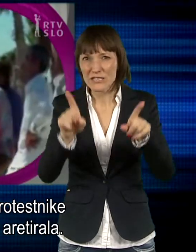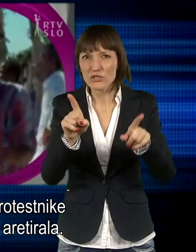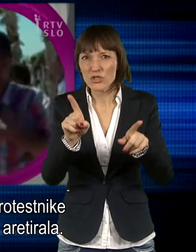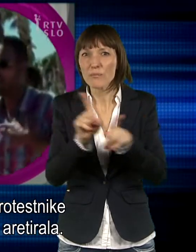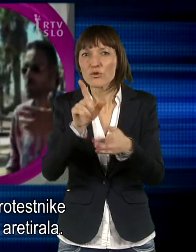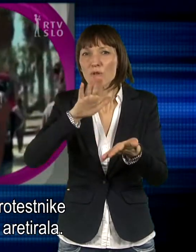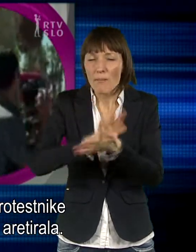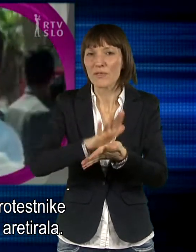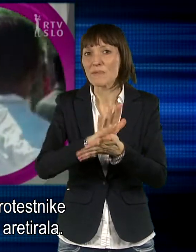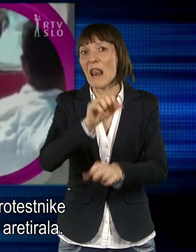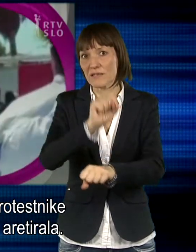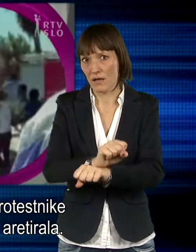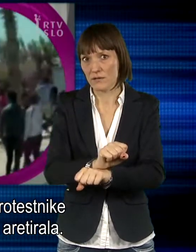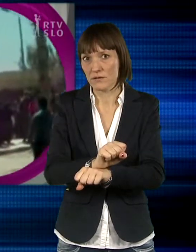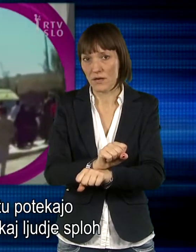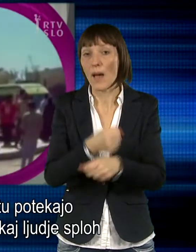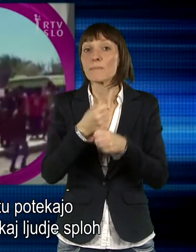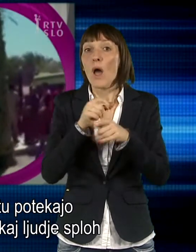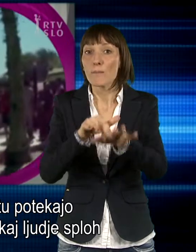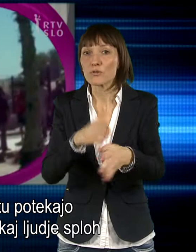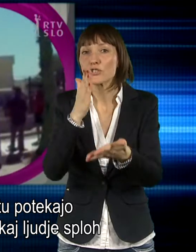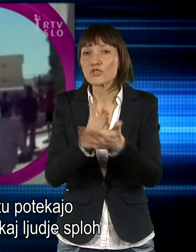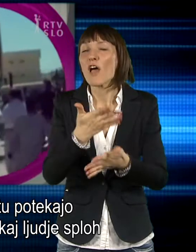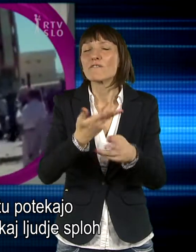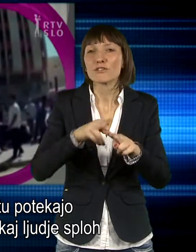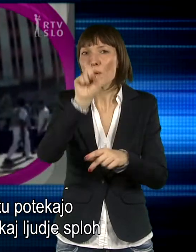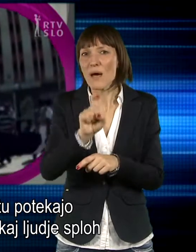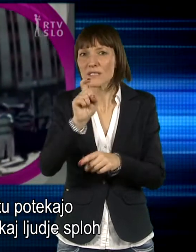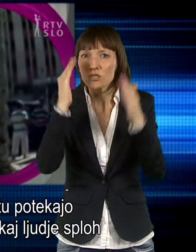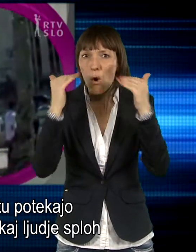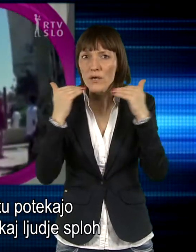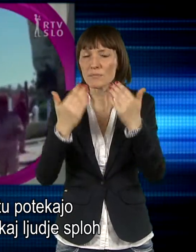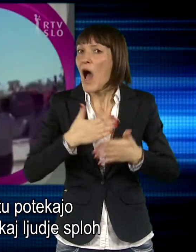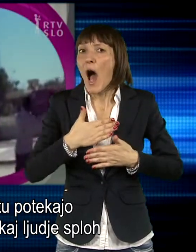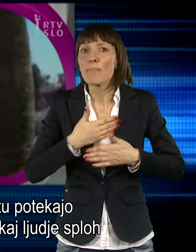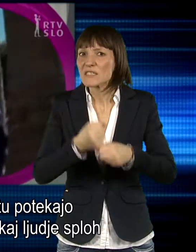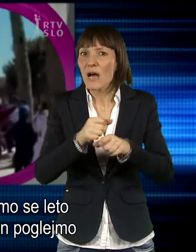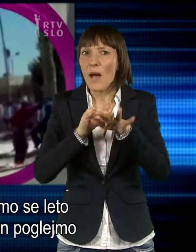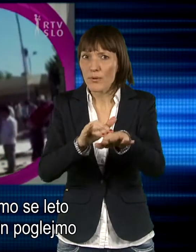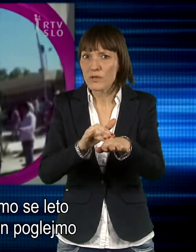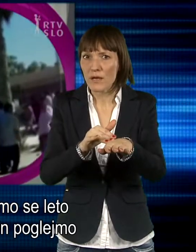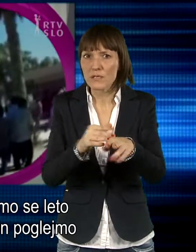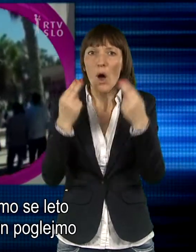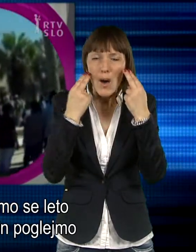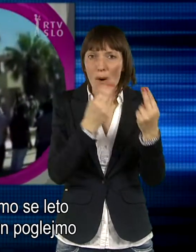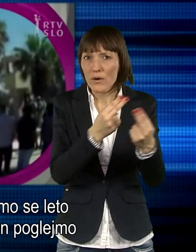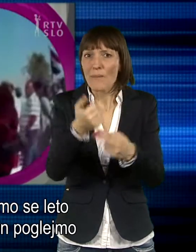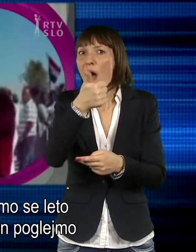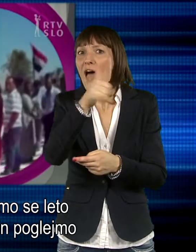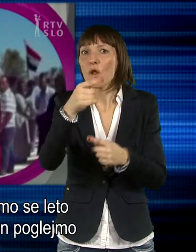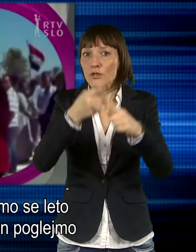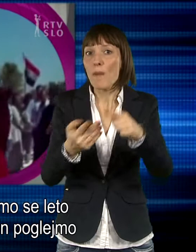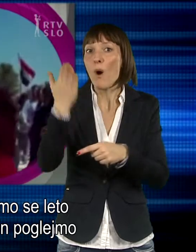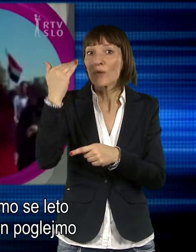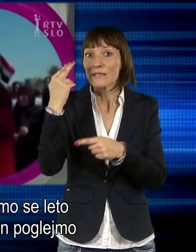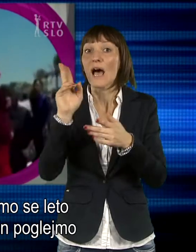protestnike naj bi poteptala in aretirala. Protesti pa v Egiptu potekajo že več mesecev. A zakaj ljudje sploh protestirajo? Vrnimo se leto in